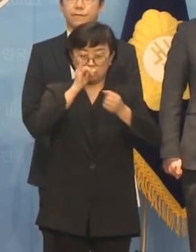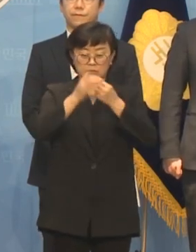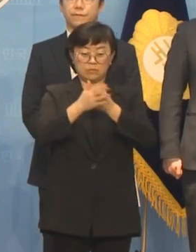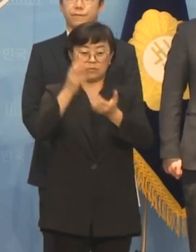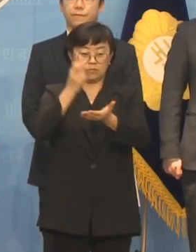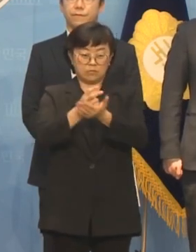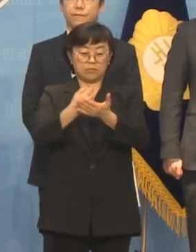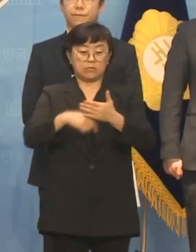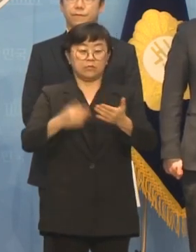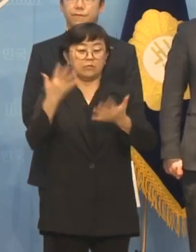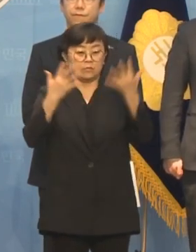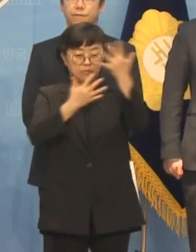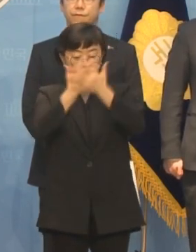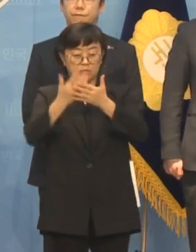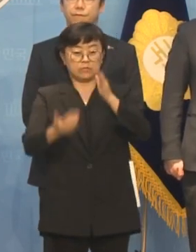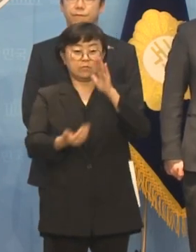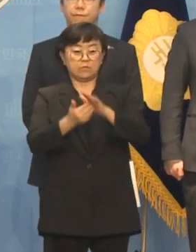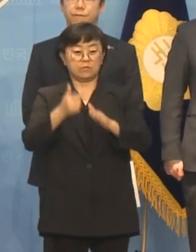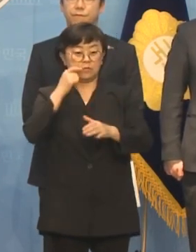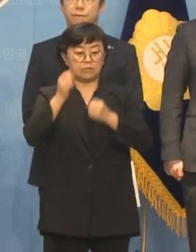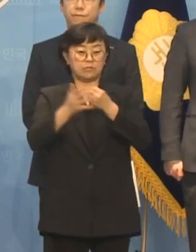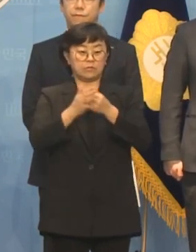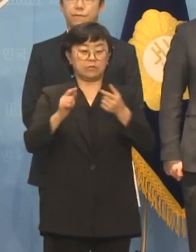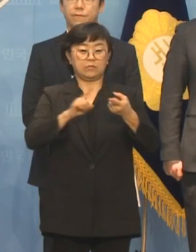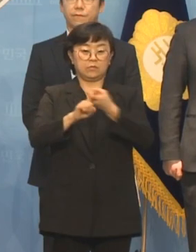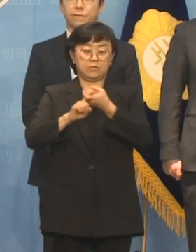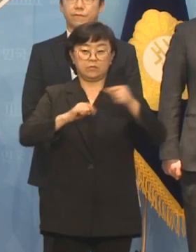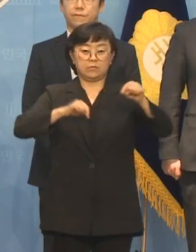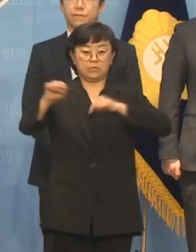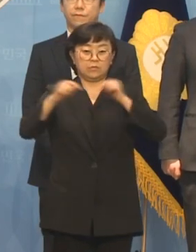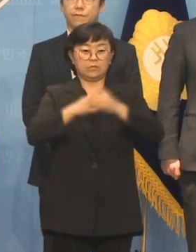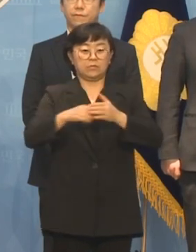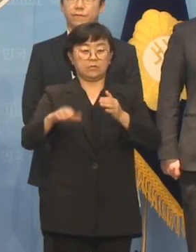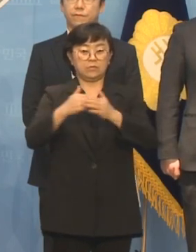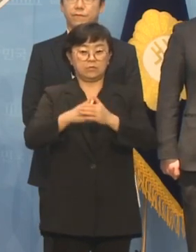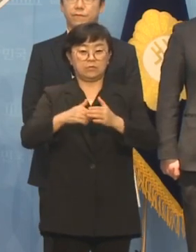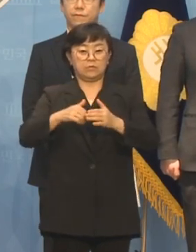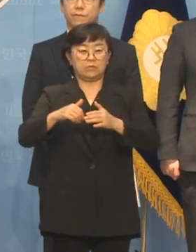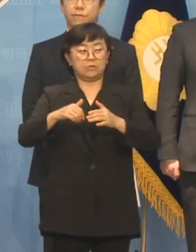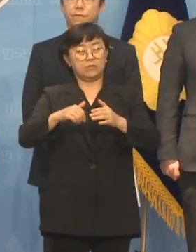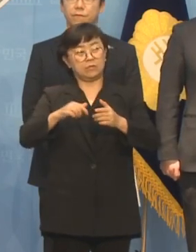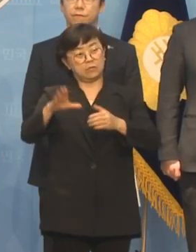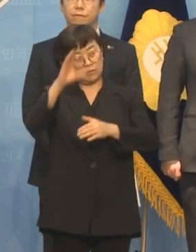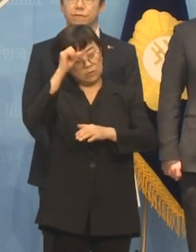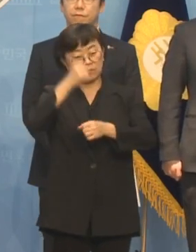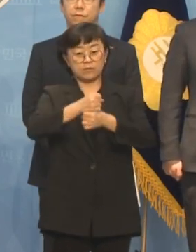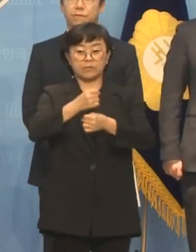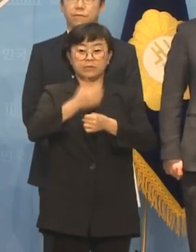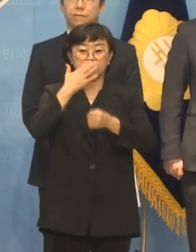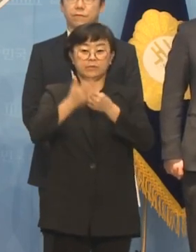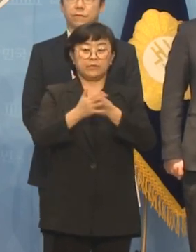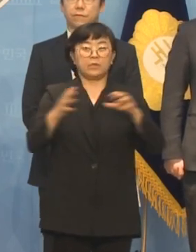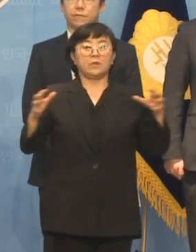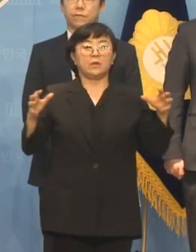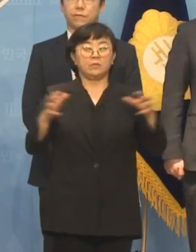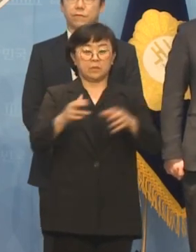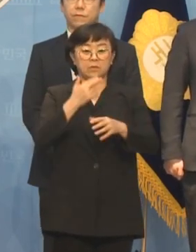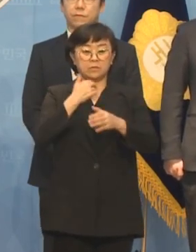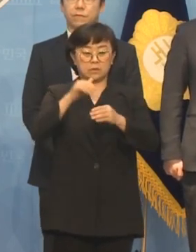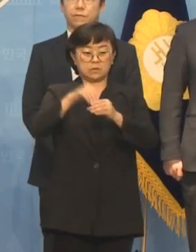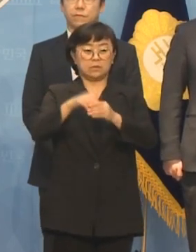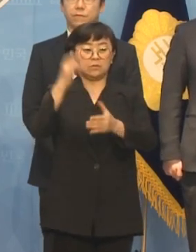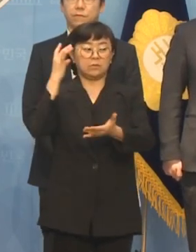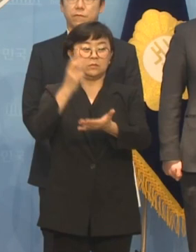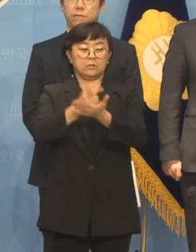제도적 미비로 실현되지 못했을 뿐인 연합정치의 무대를 힘있게 열어낼 수 있다면 합당 없는 선거연합의